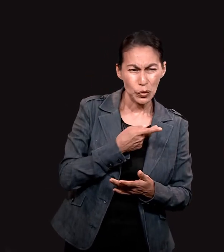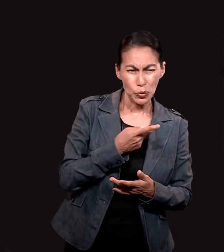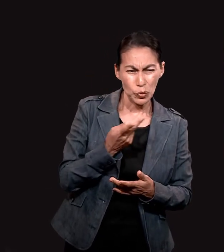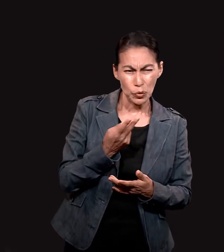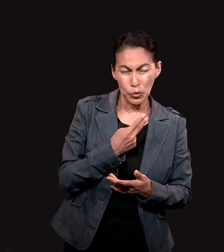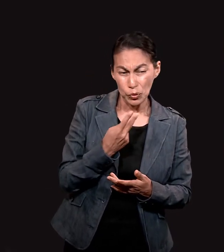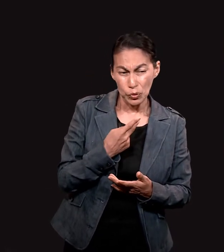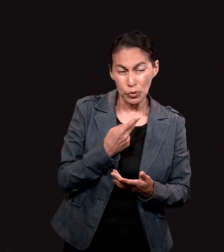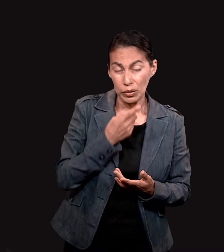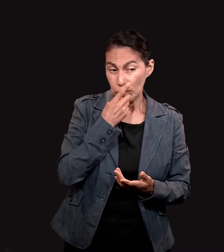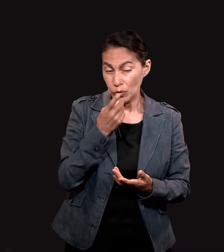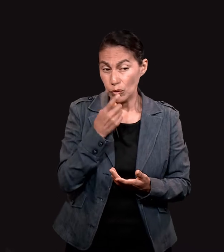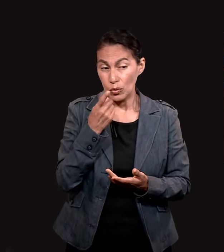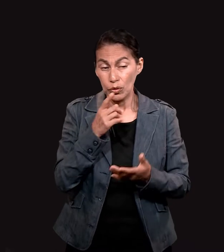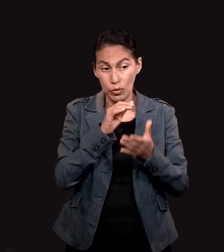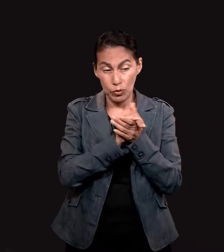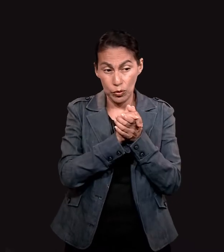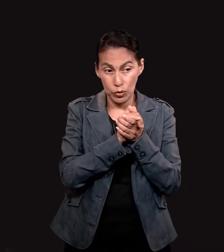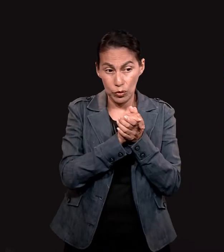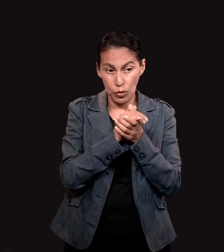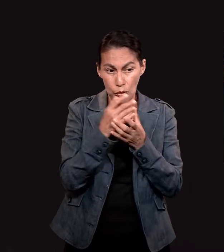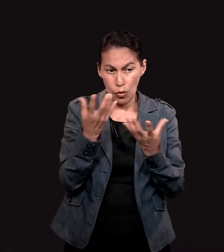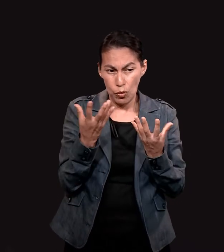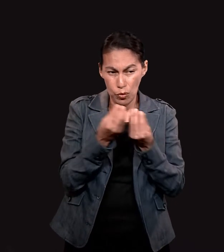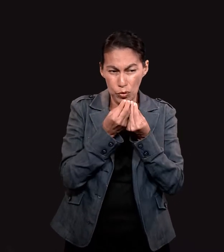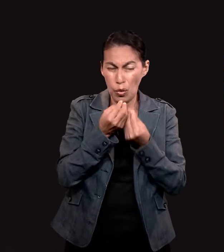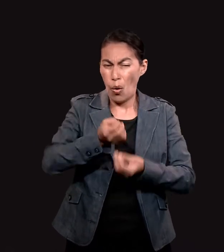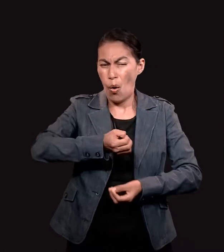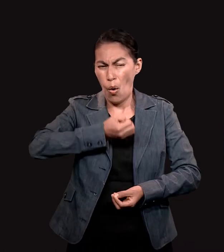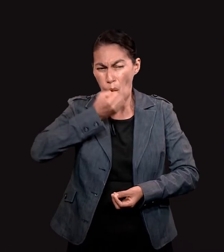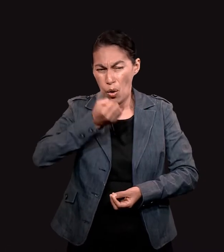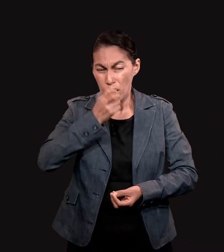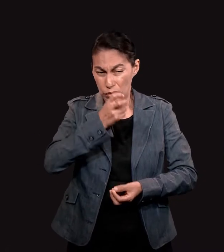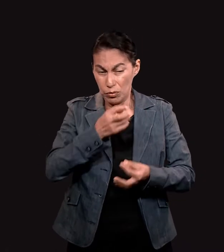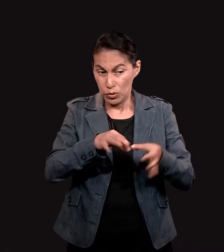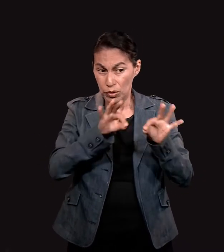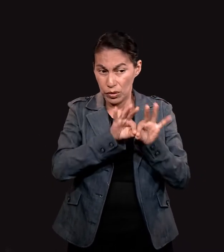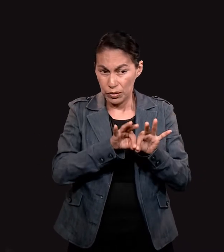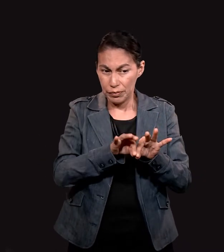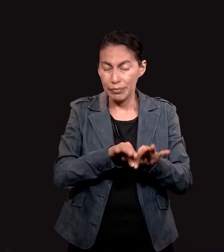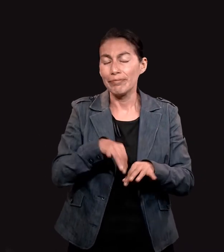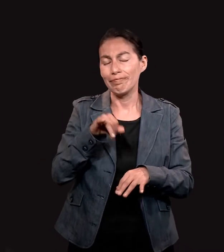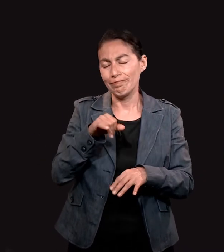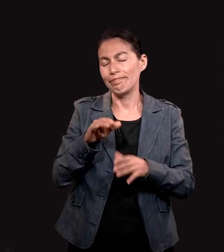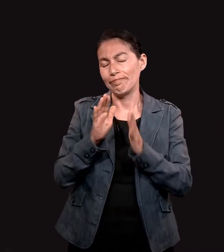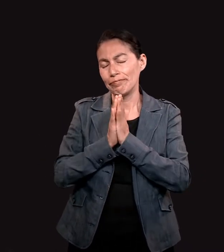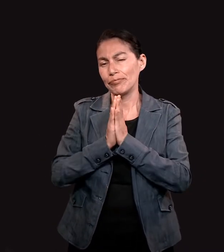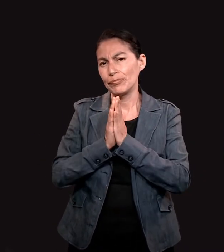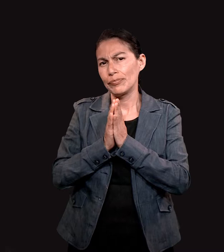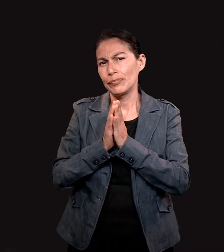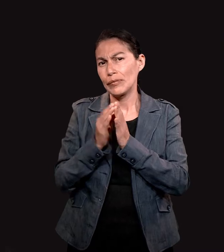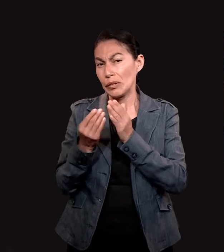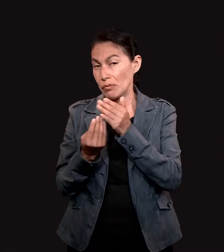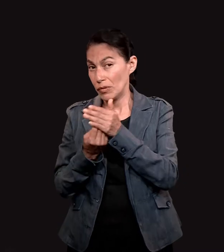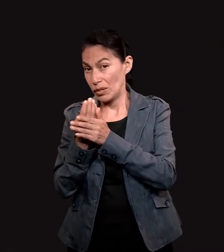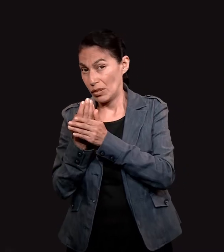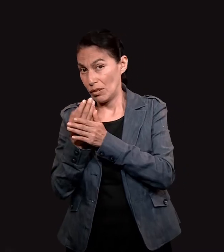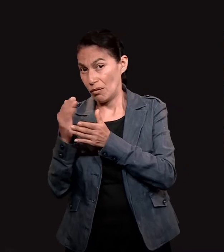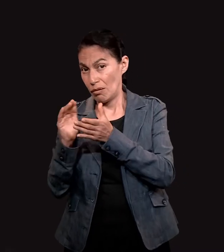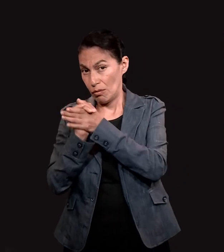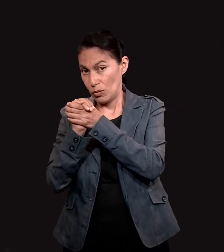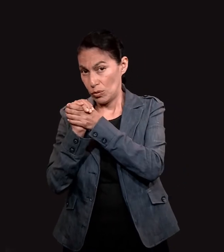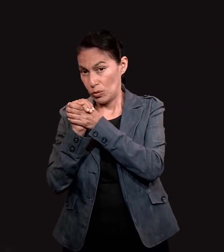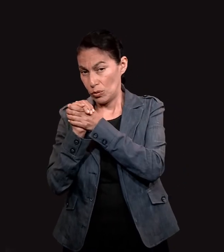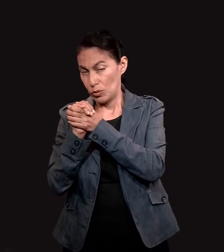matrimonio que ora juntos, permanece junto. Sin duda. Yo creo que es importante el orar en